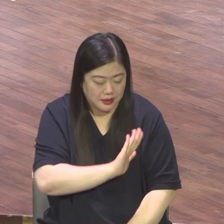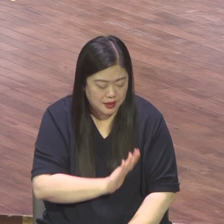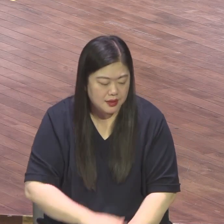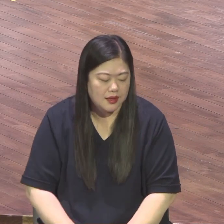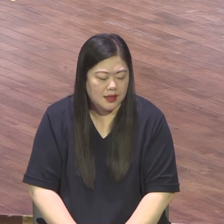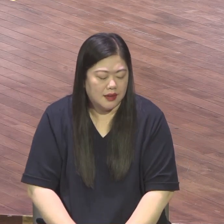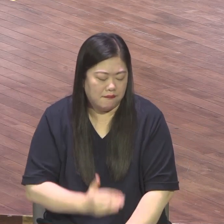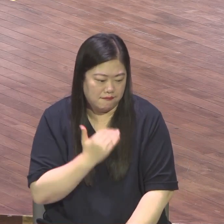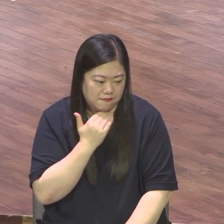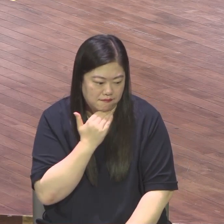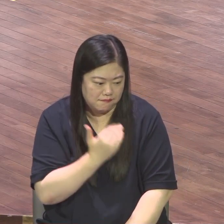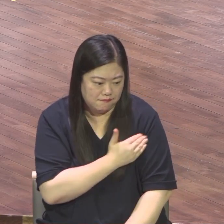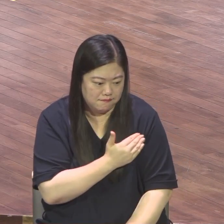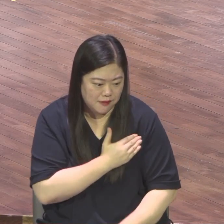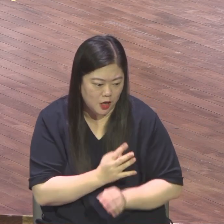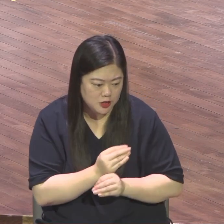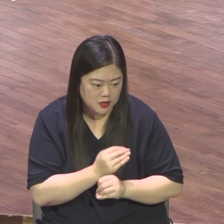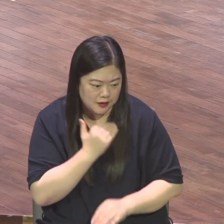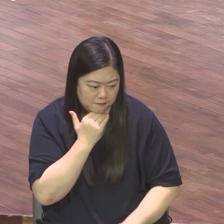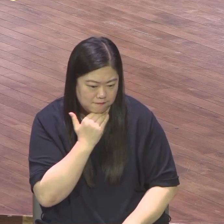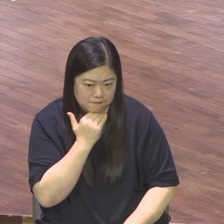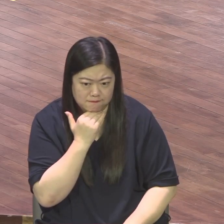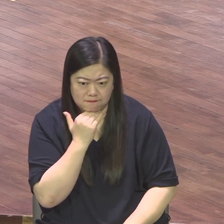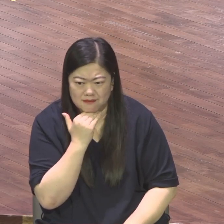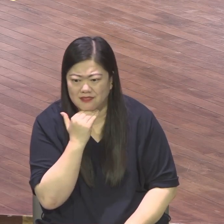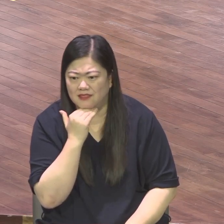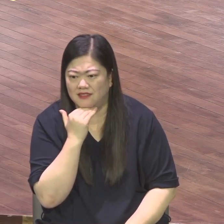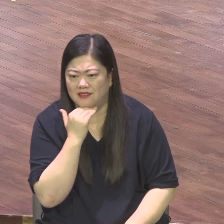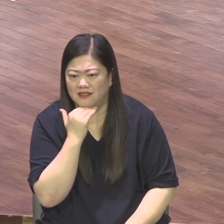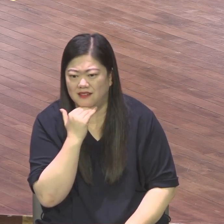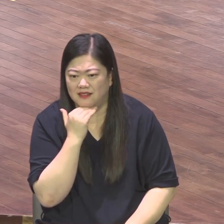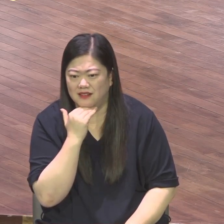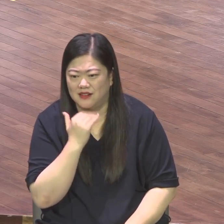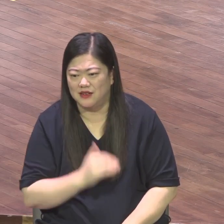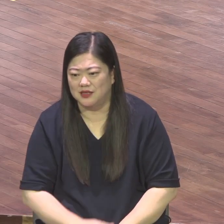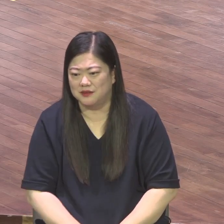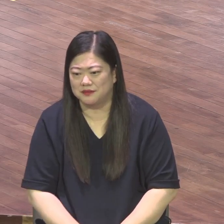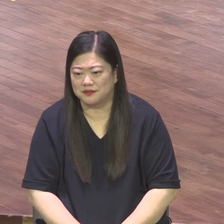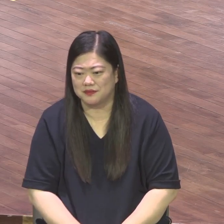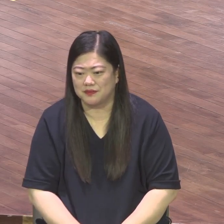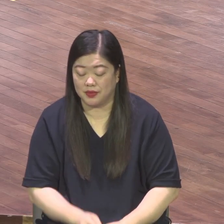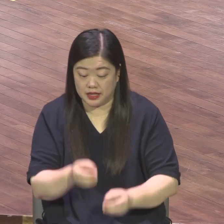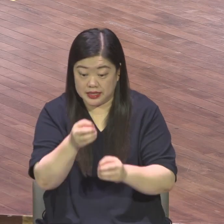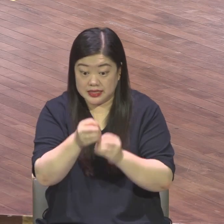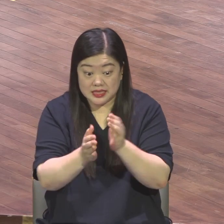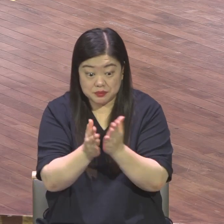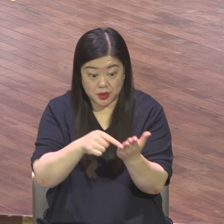분이 하나님이시다. 그래서 시편 기자는 여호와의 인자하심과